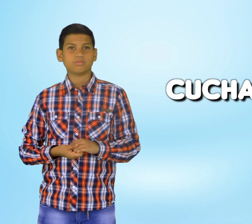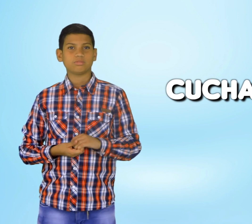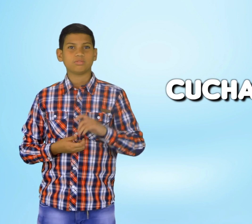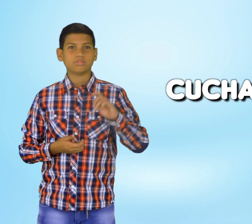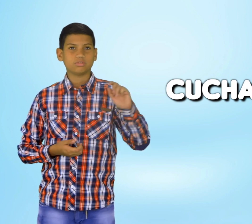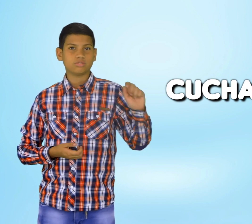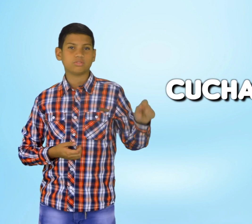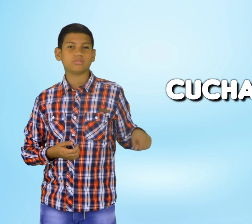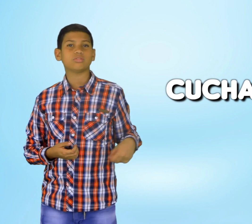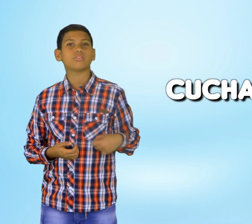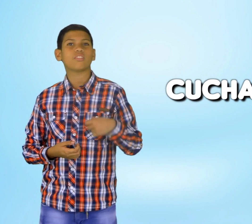Cucharilla.